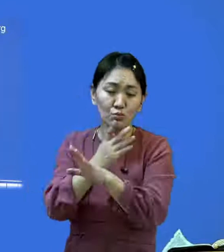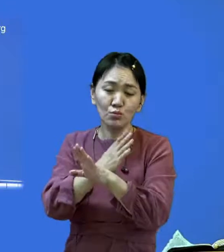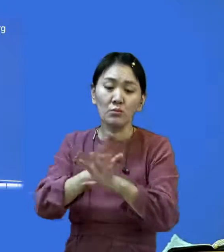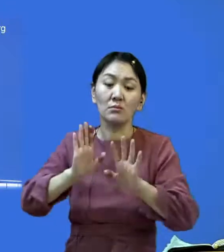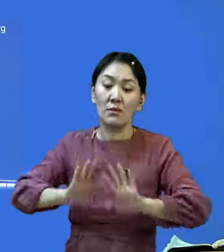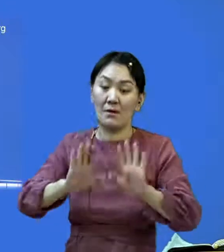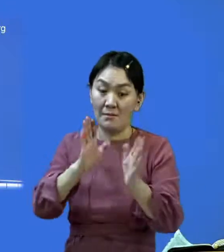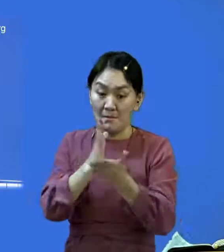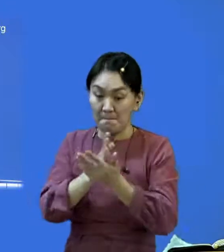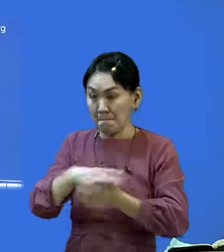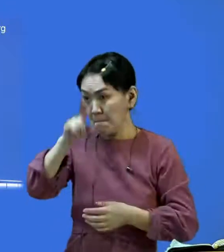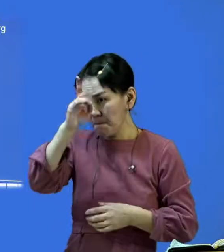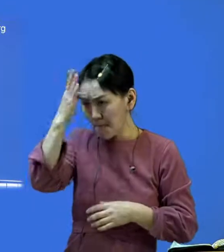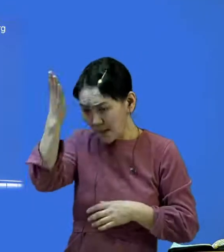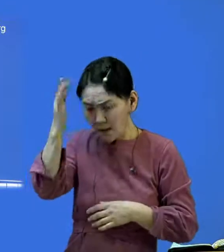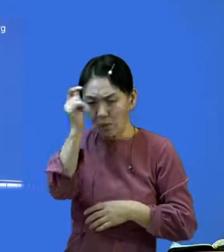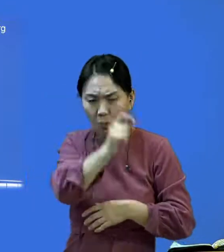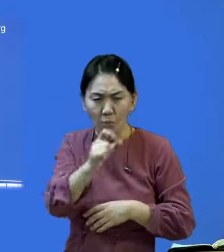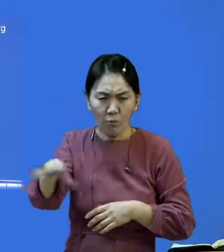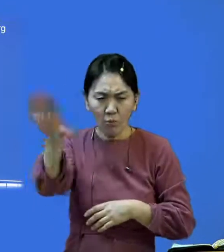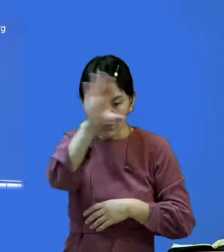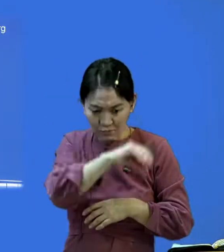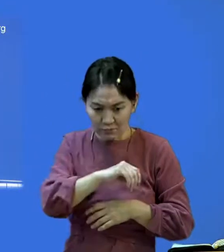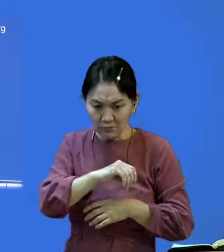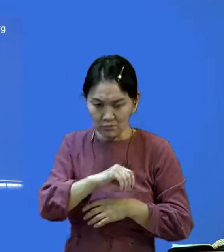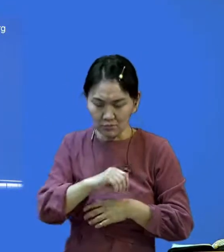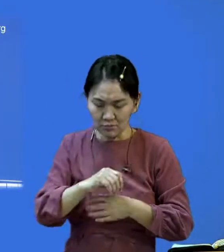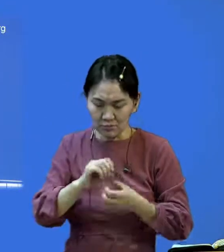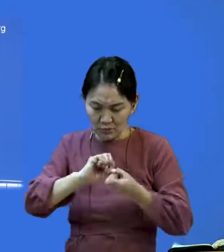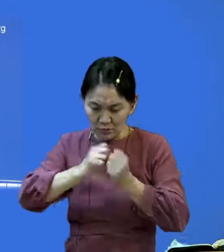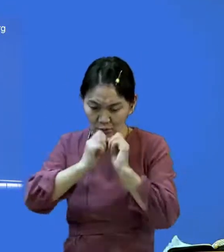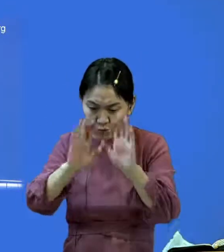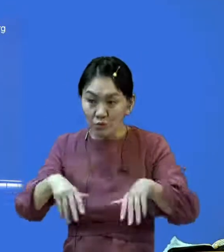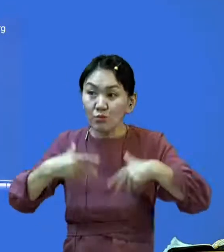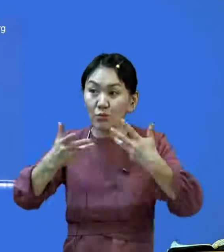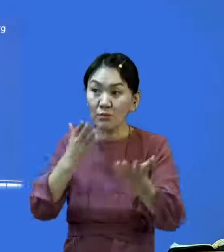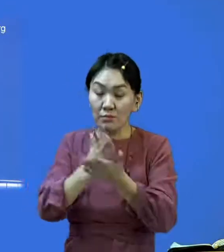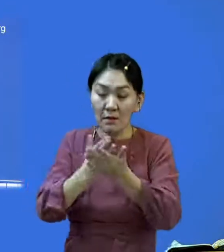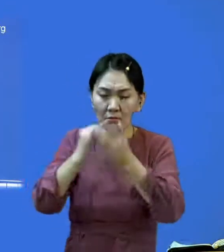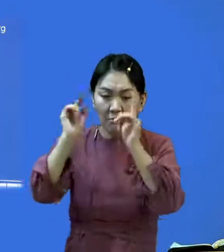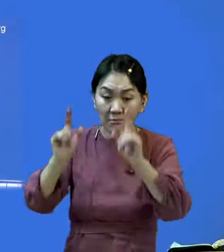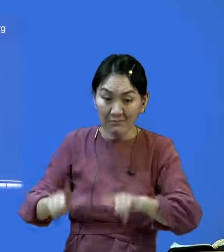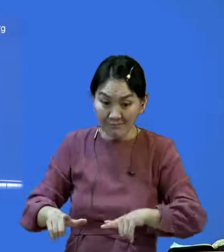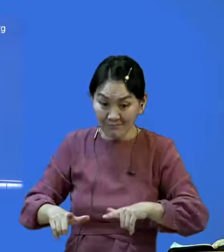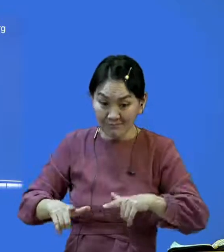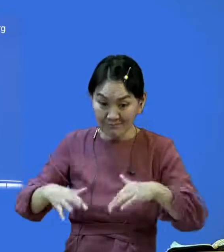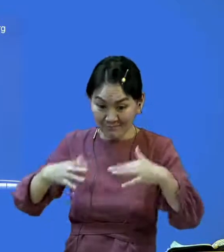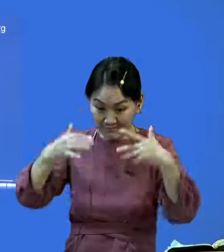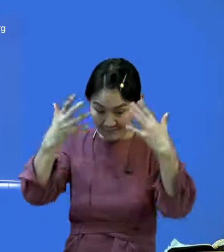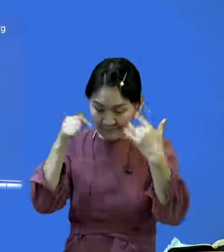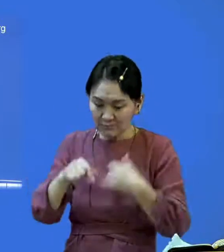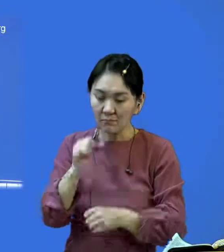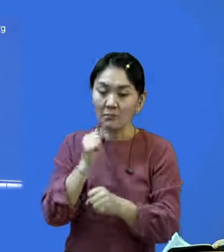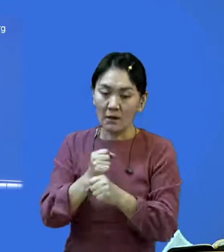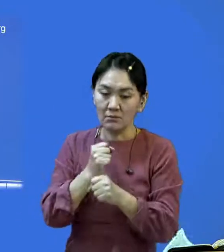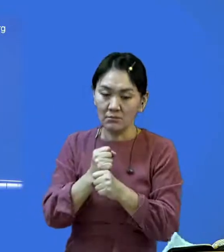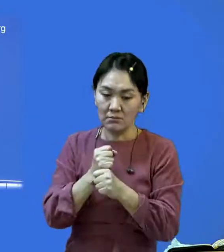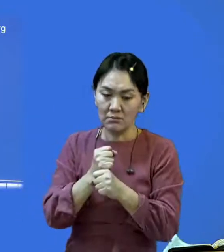За бурхан хүмүүст үйлцэн тэр гайхамшигт ажлууд байна.